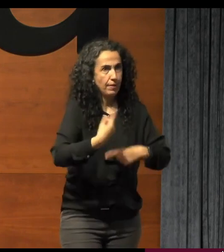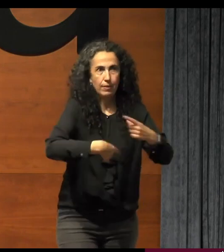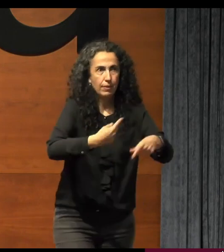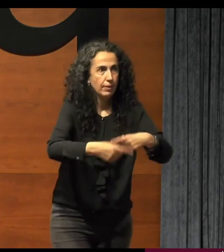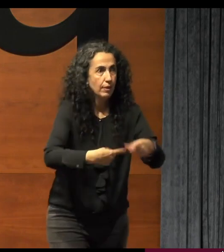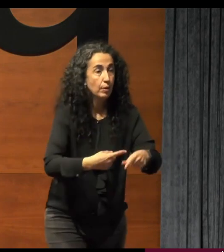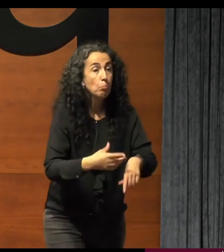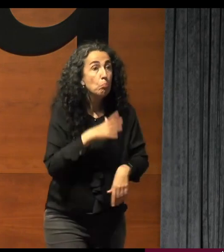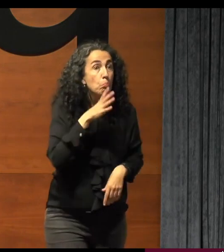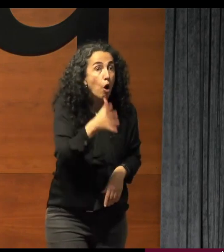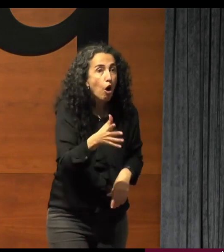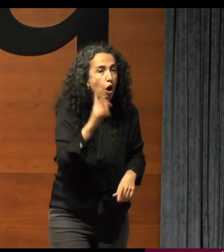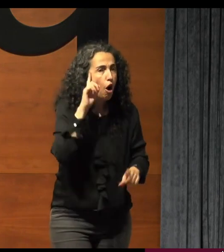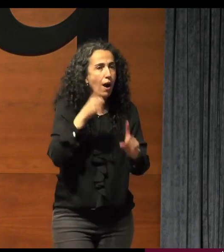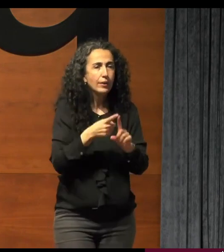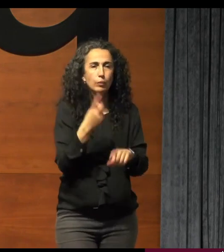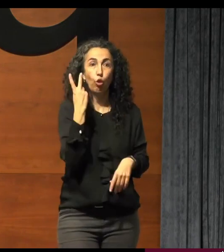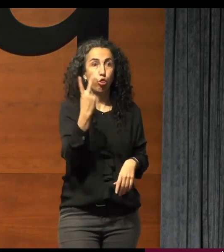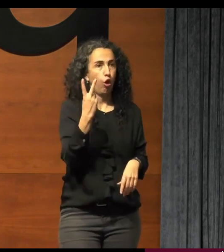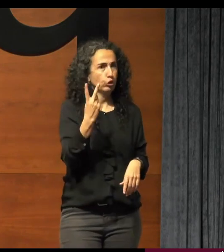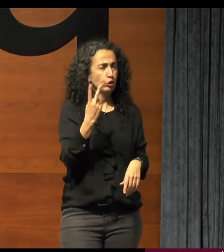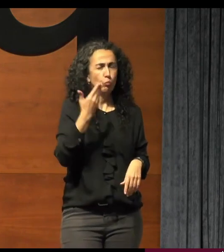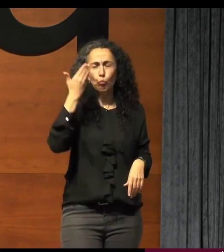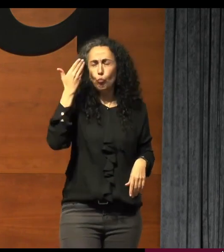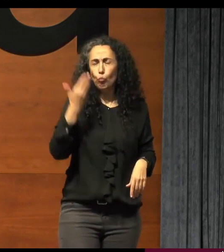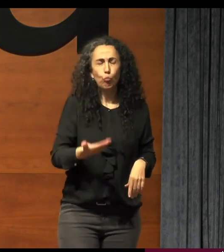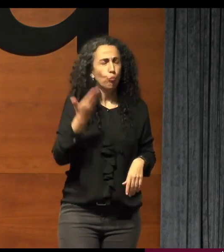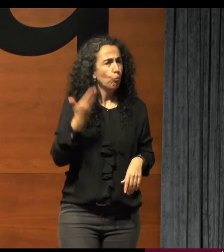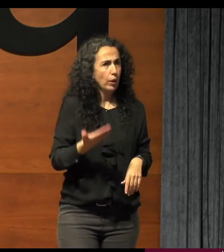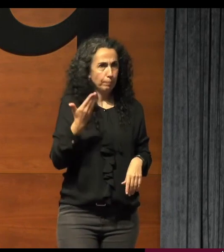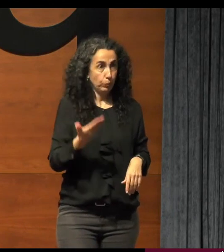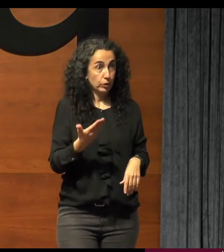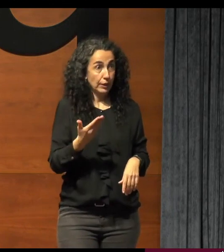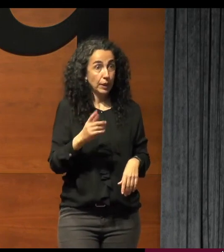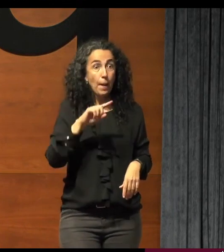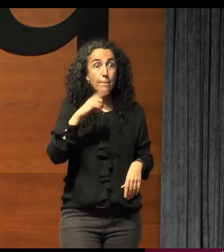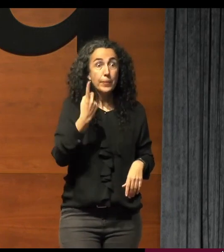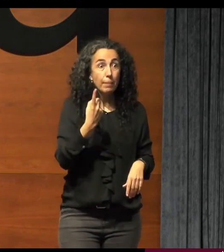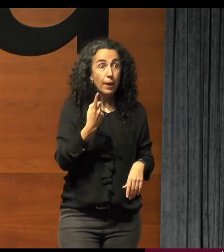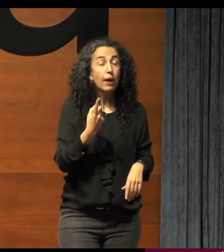continuara asumiendo la organización de estos festivales por un doble objetivo.